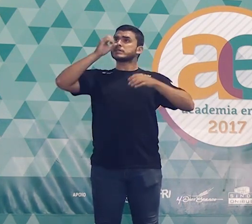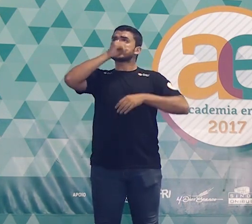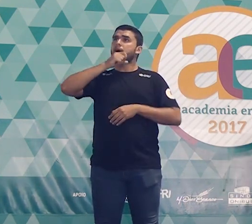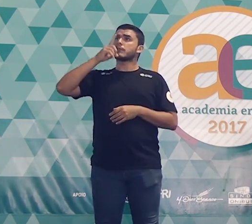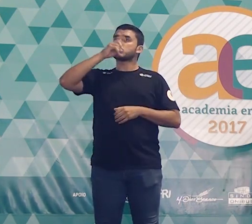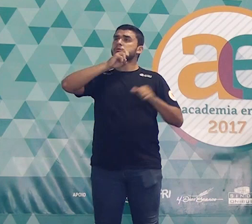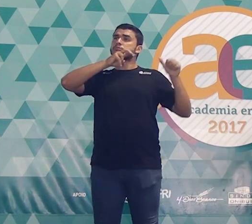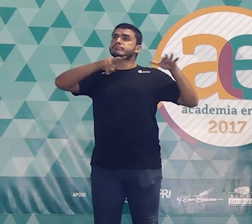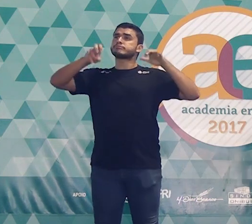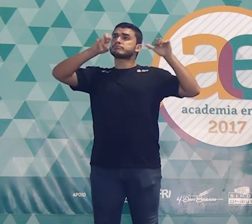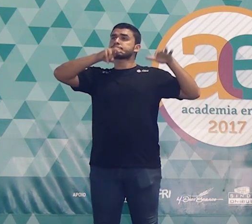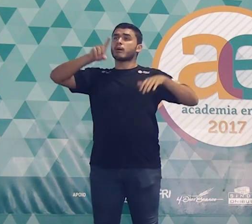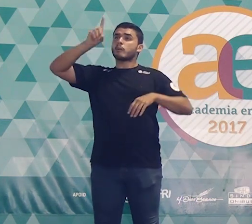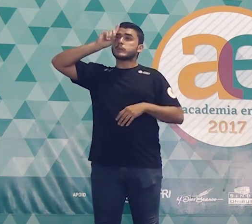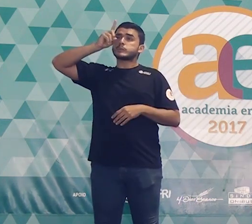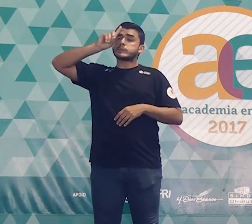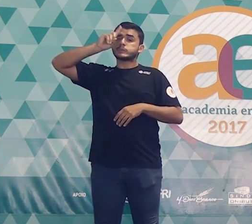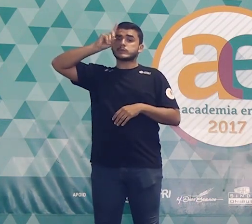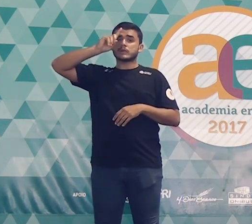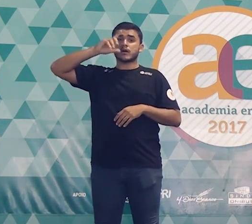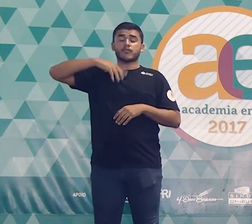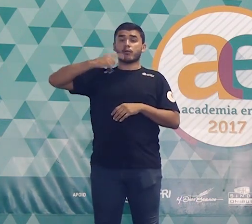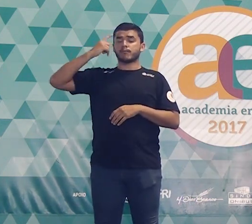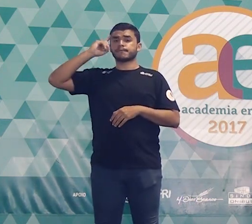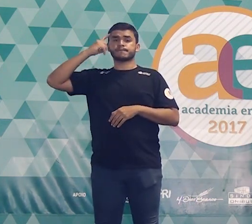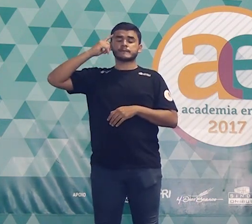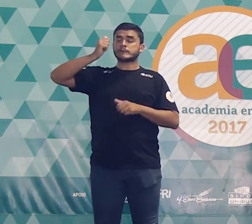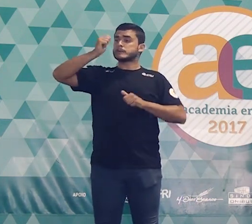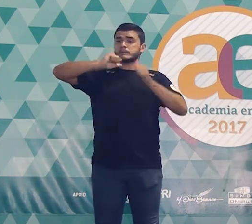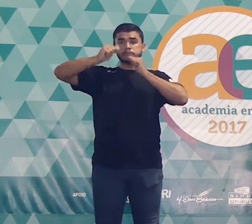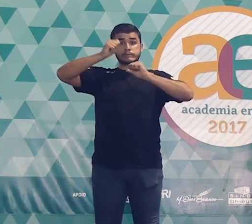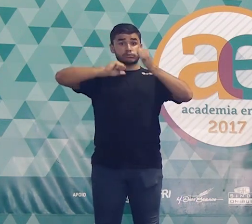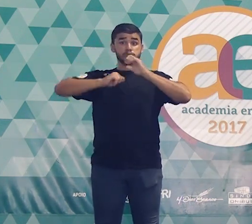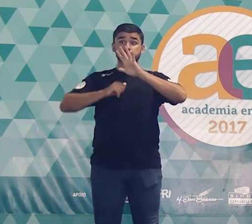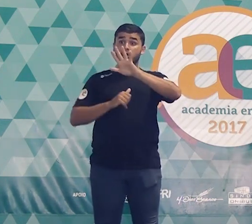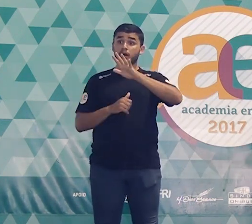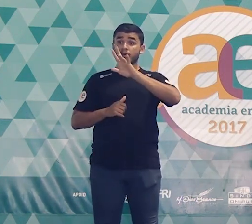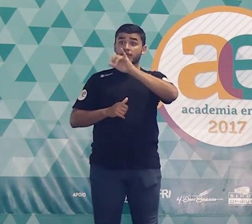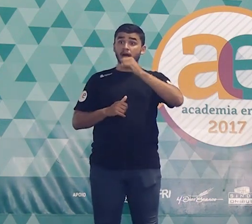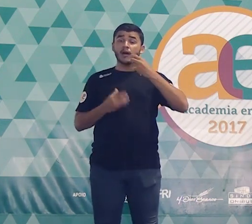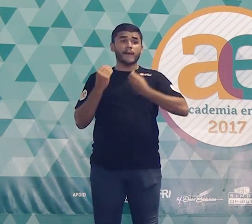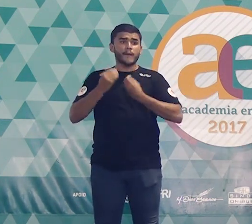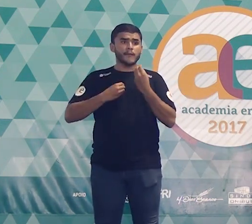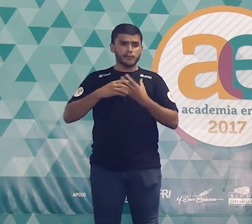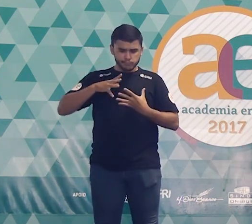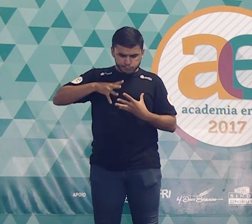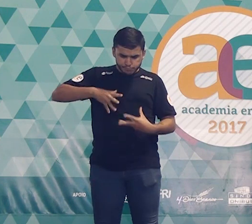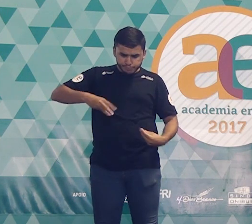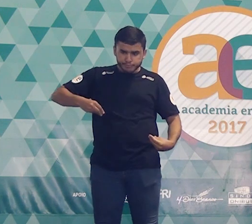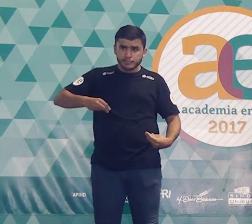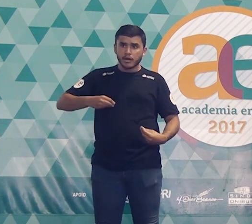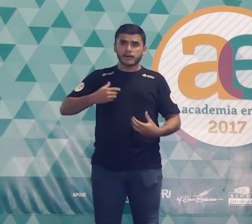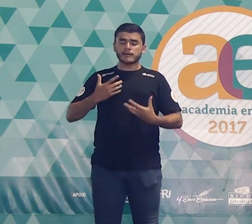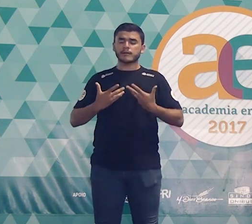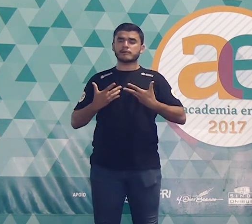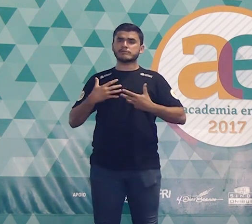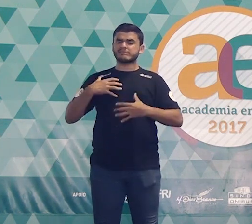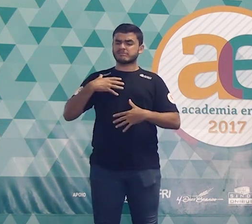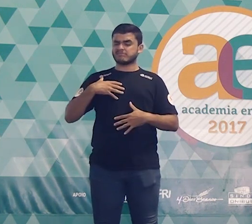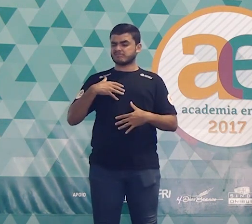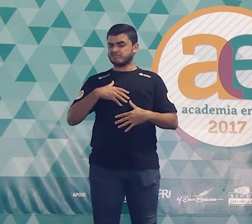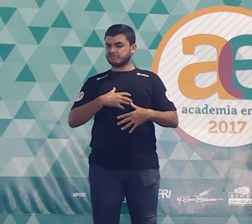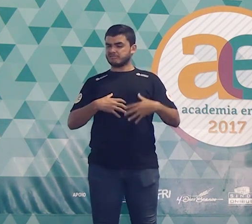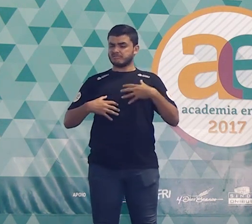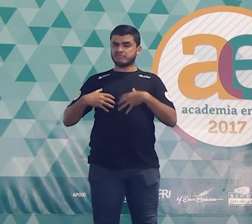semana, e vou bebendo todo dia, eu vou me transformando num alcoólatra. Ora, quem é que vai resolver esse problema do álcool?